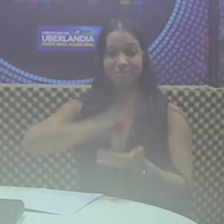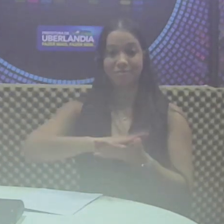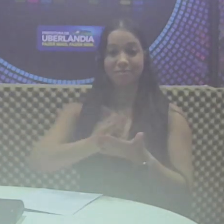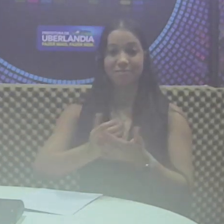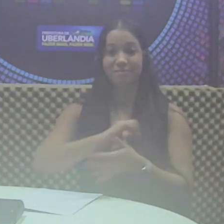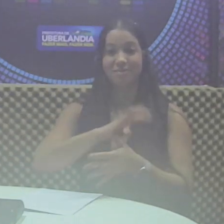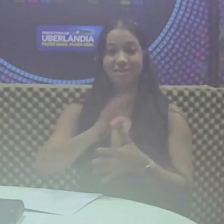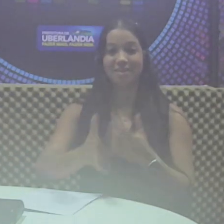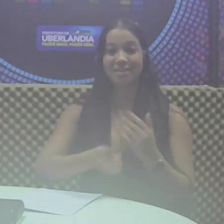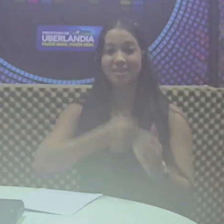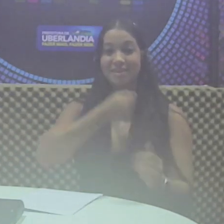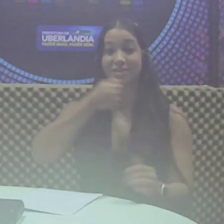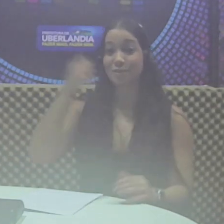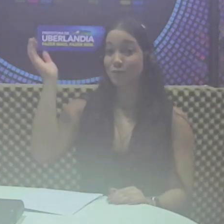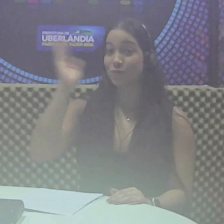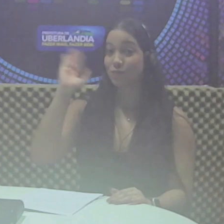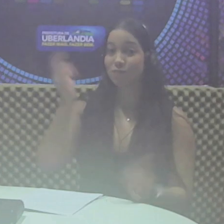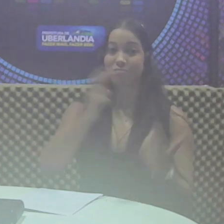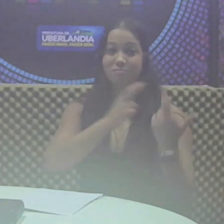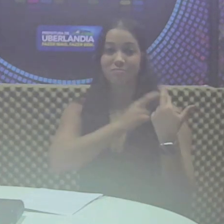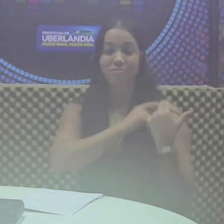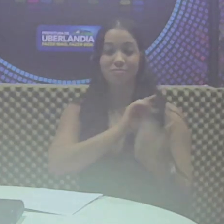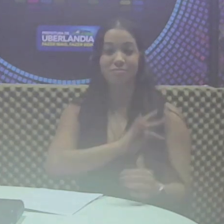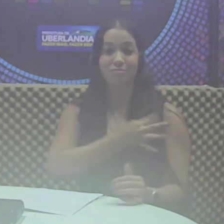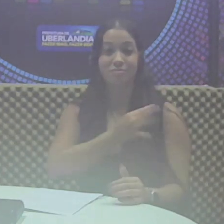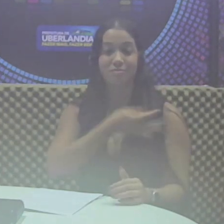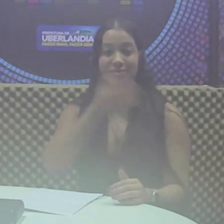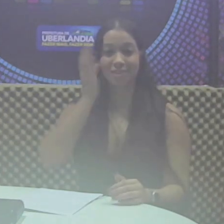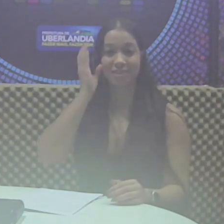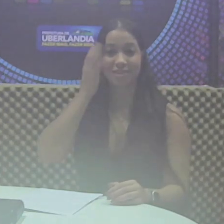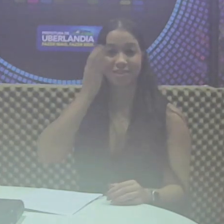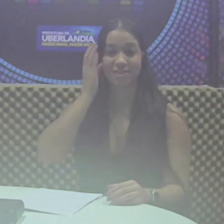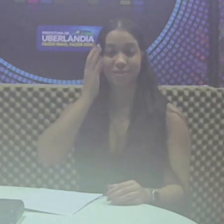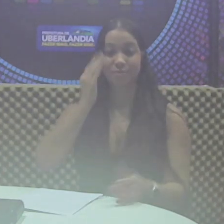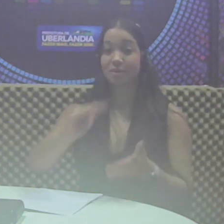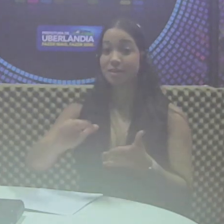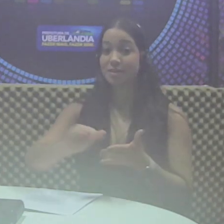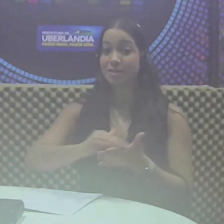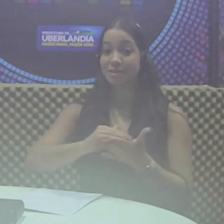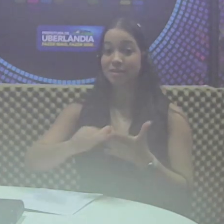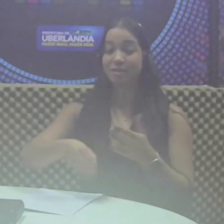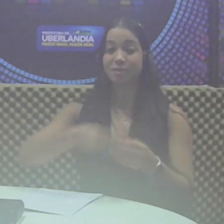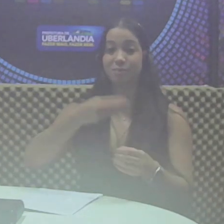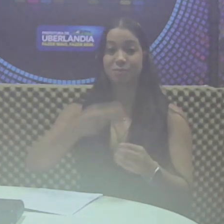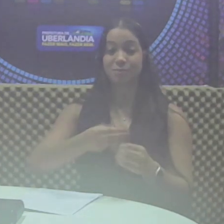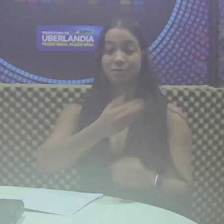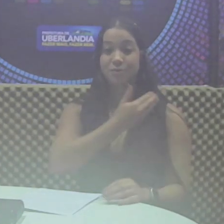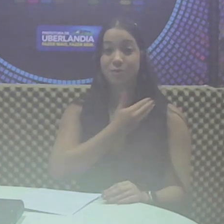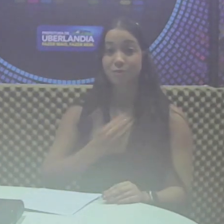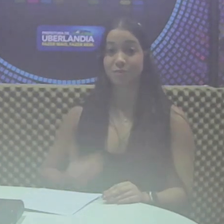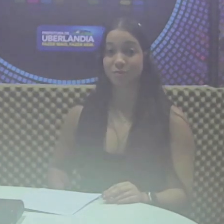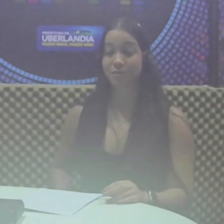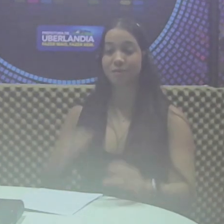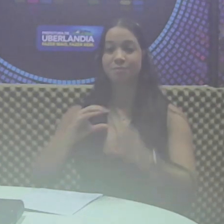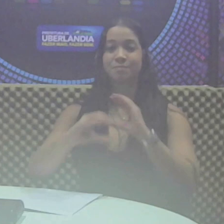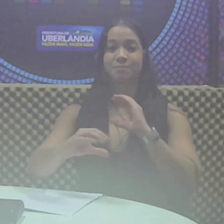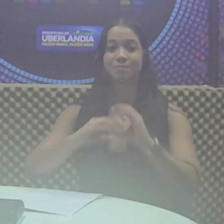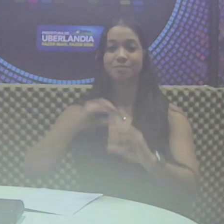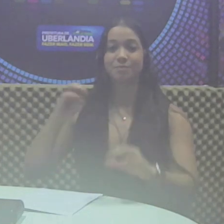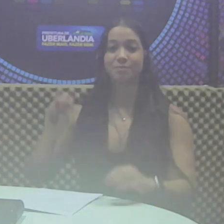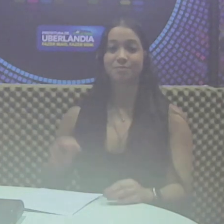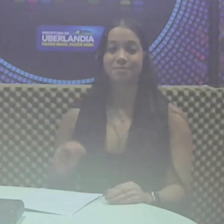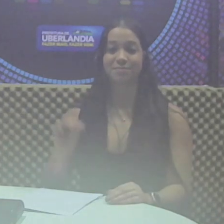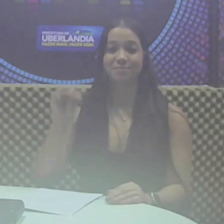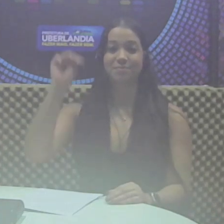libras, Amanda Valentim. Responsável técnico, Cristiano Silva. Secretário Municipal de Governo e Comunicação,